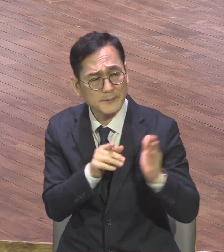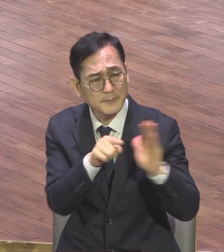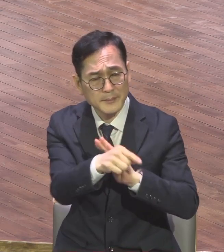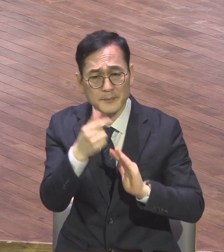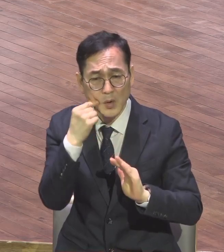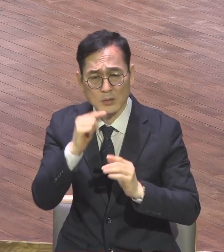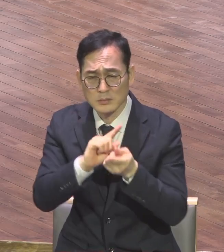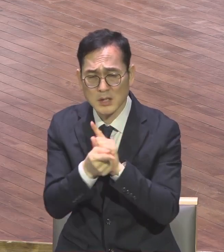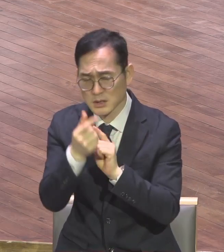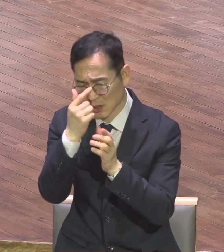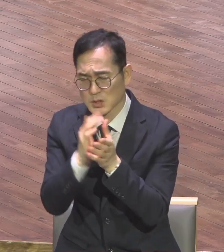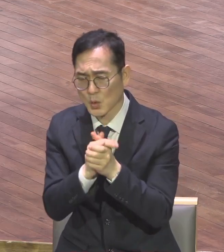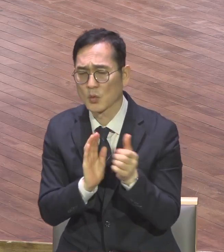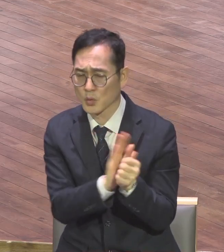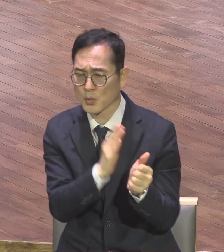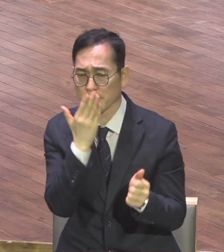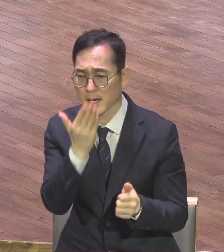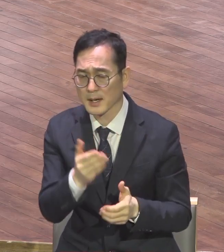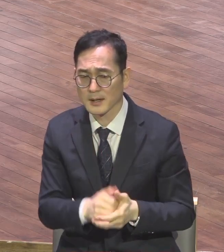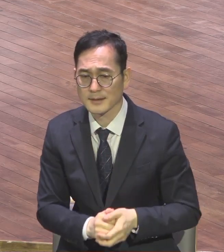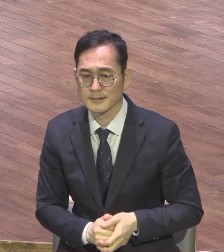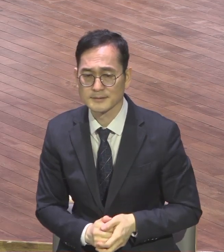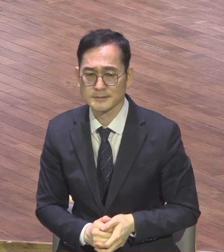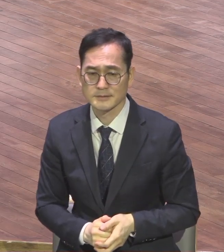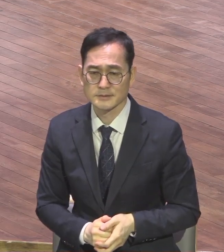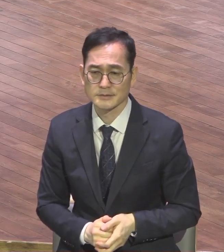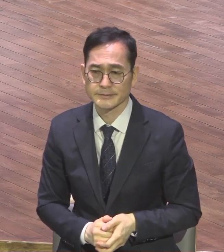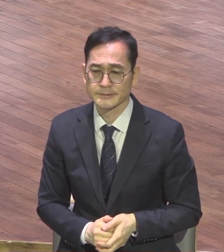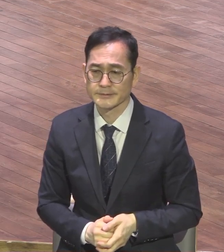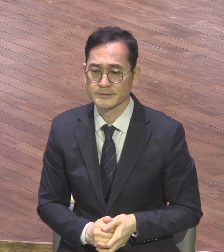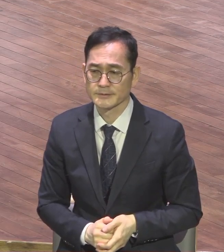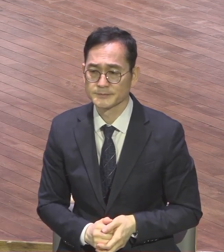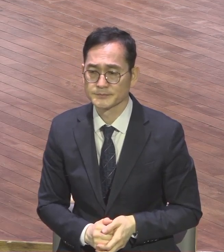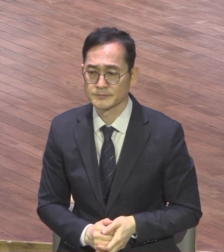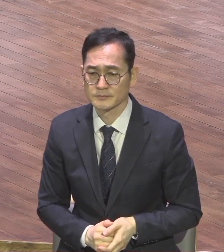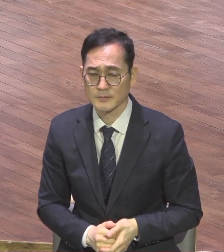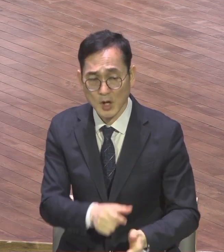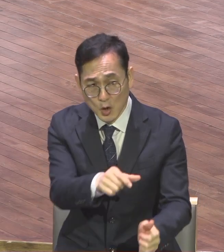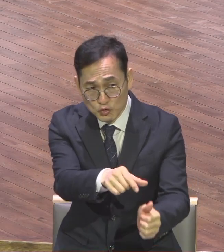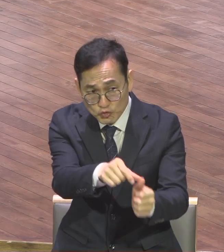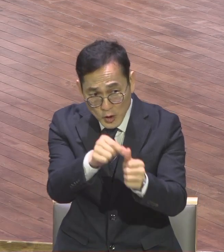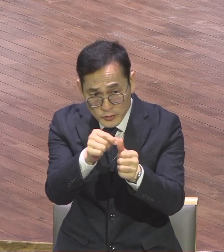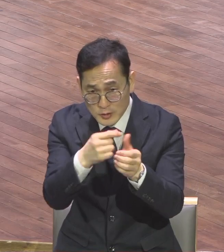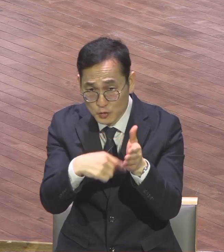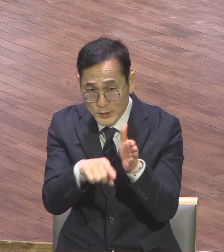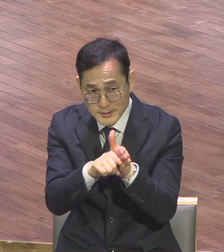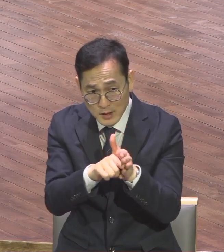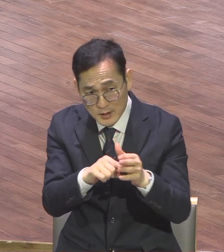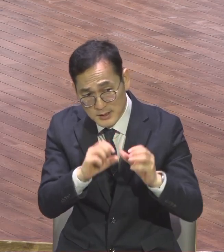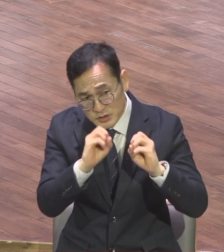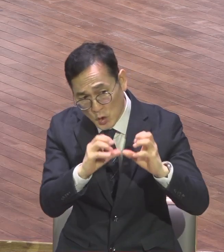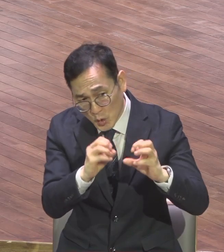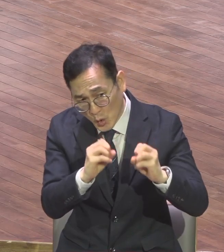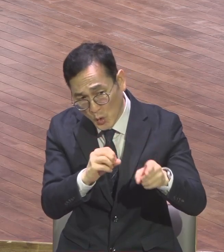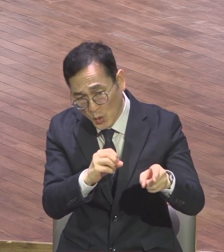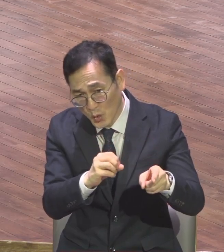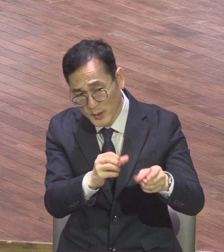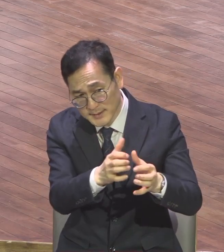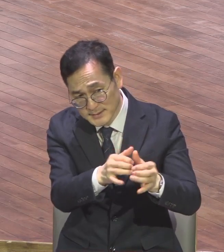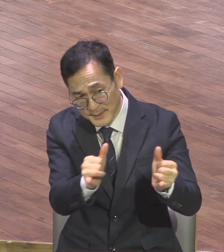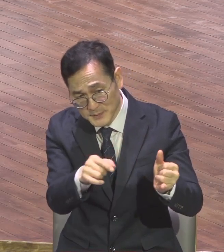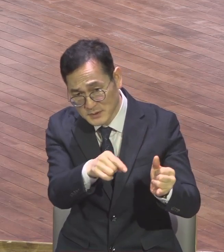자, 우리의 모든 관심과 생각이요, 생명을 살리는 거기에 맞춰져 있으면 모든 삶